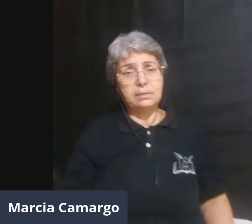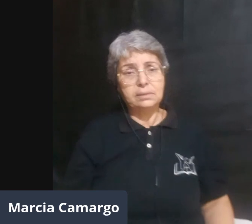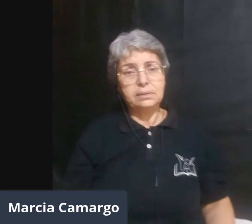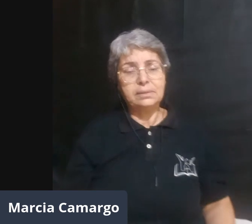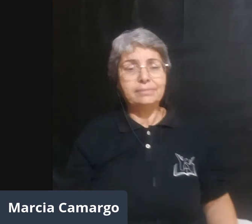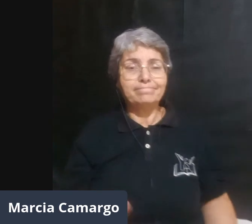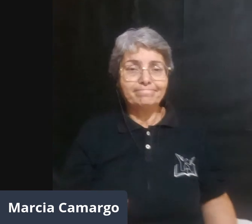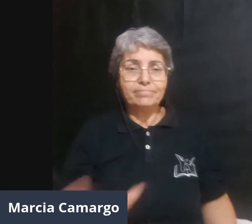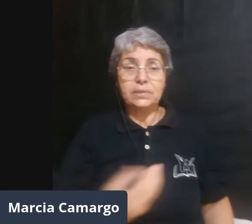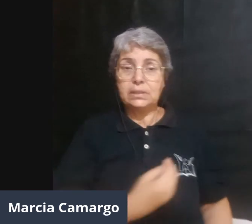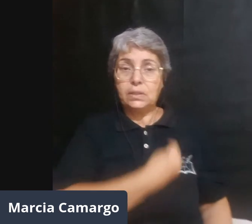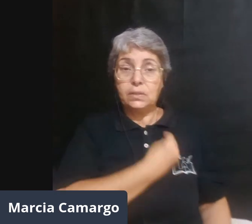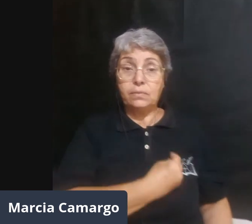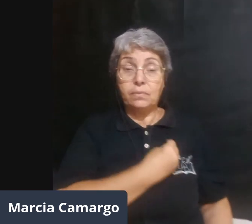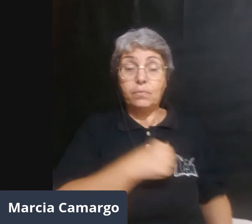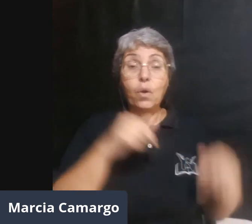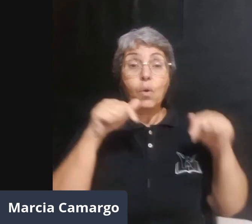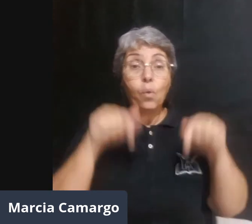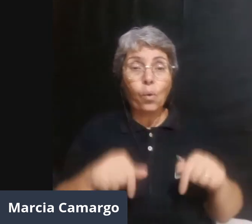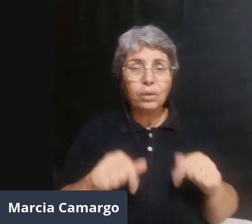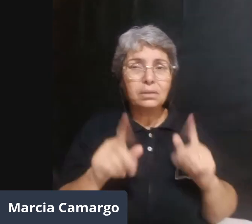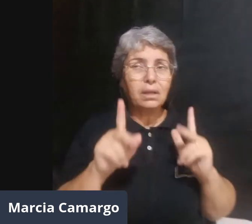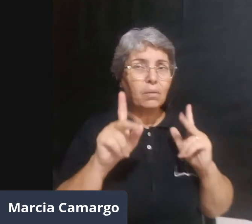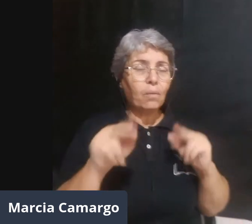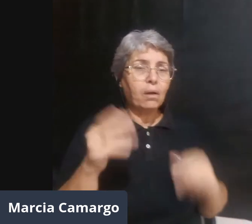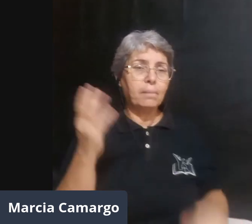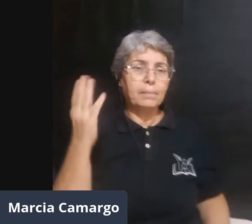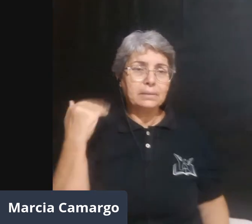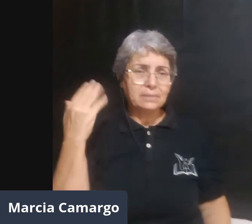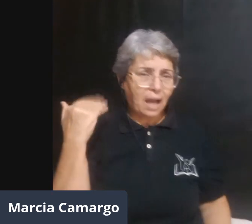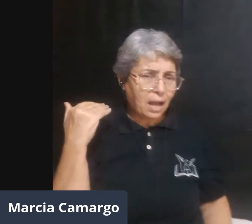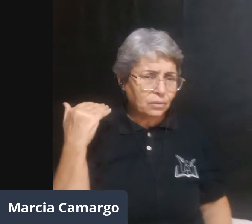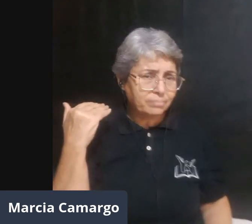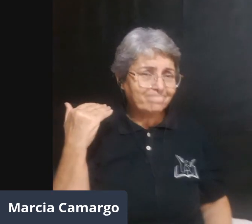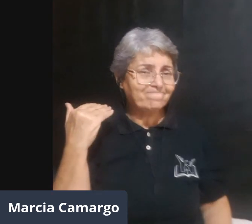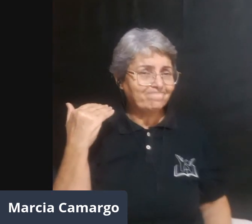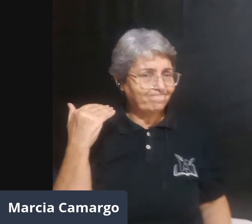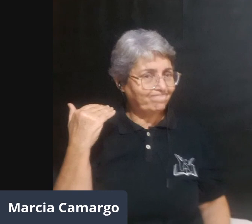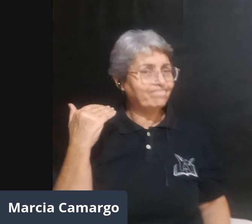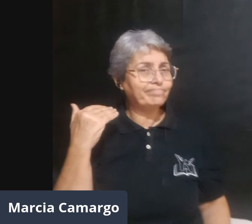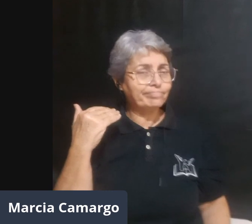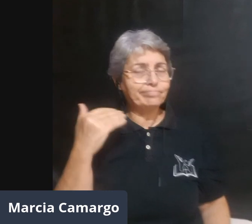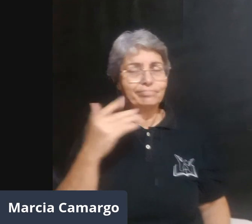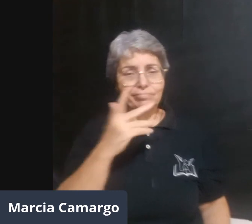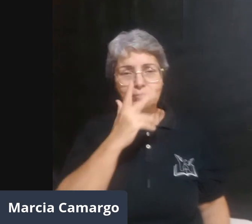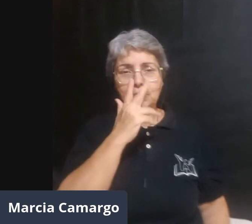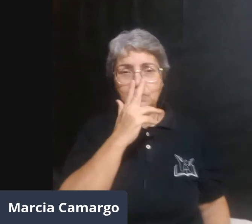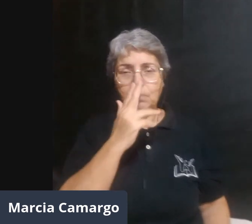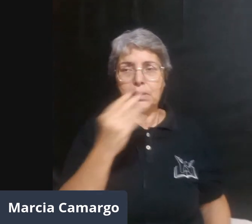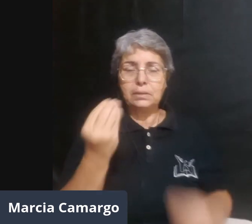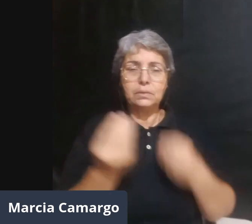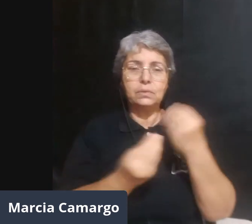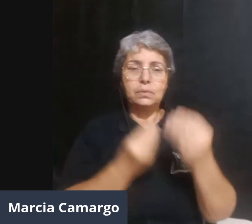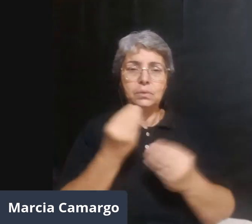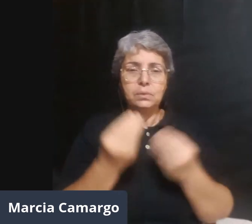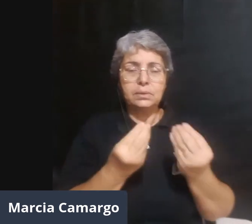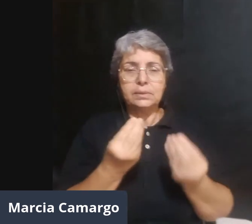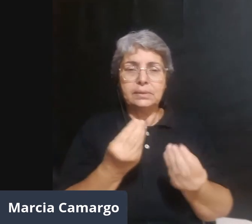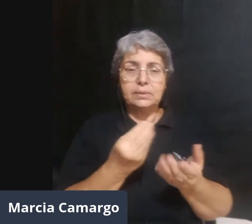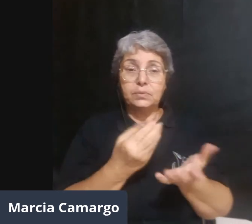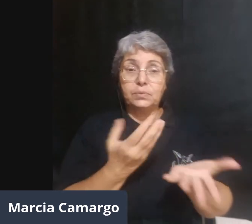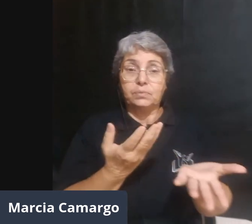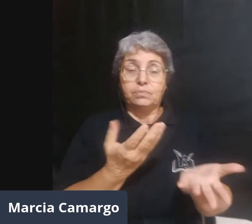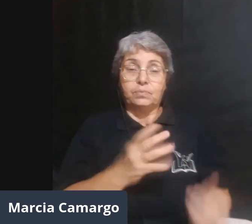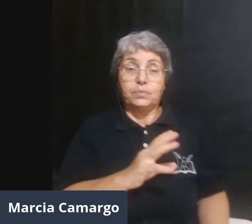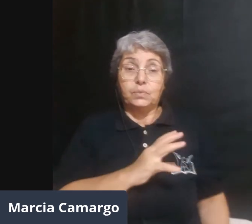circunstâncias semelhantes hoje? Novamente vemos o grande princípio do amor em ação. Deus nunca obrigou nem mesmo o